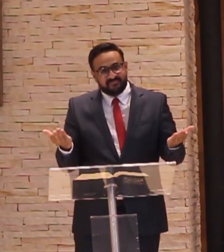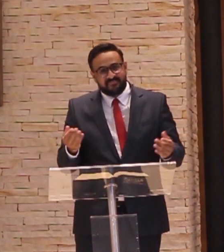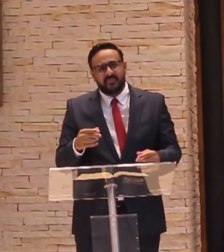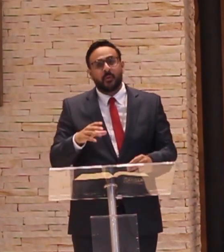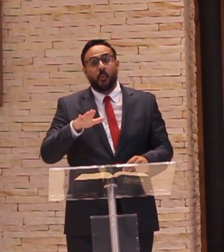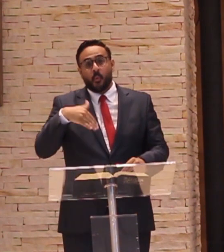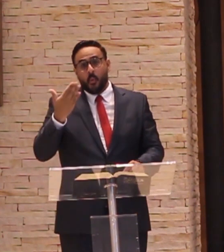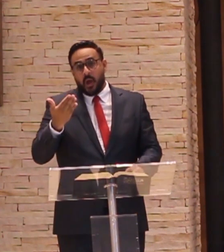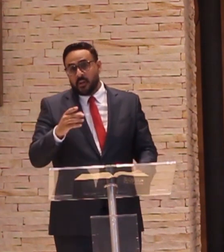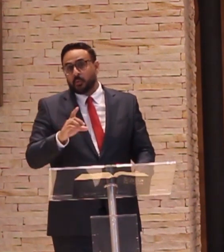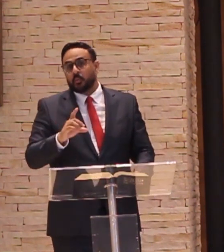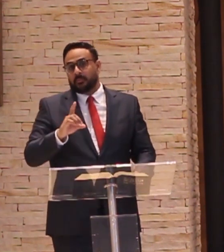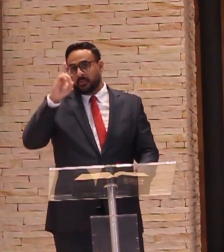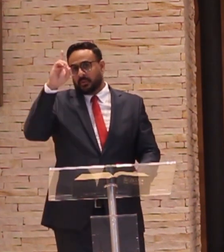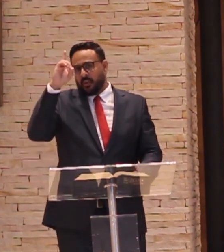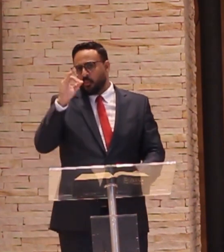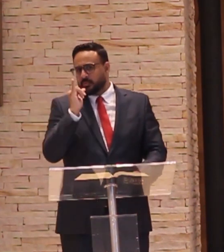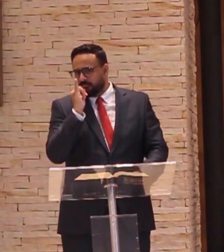Vocês viram? Então,